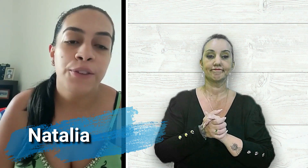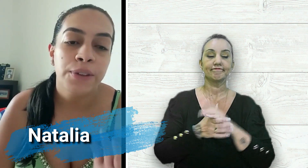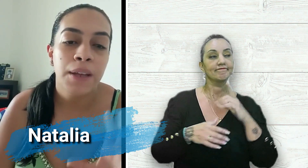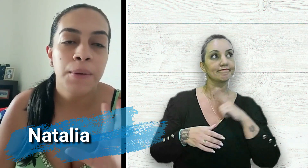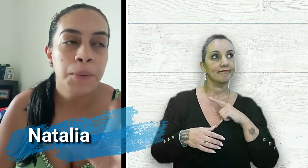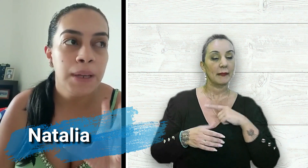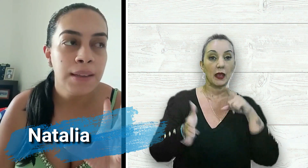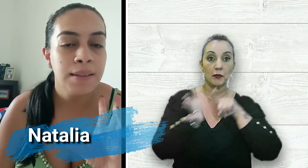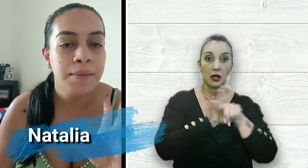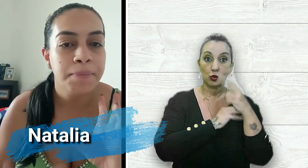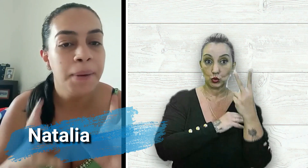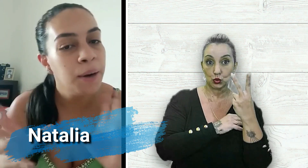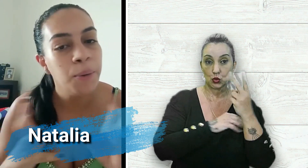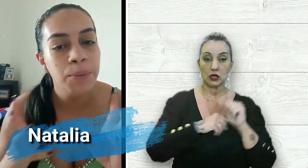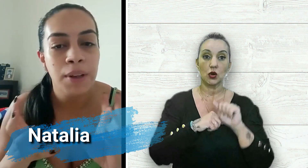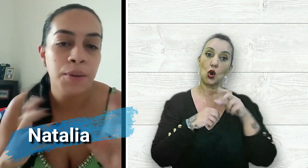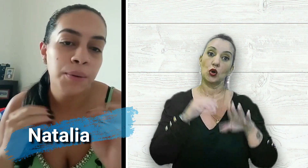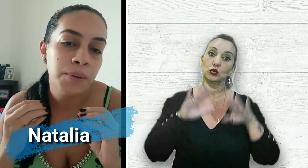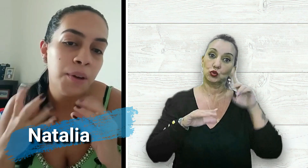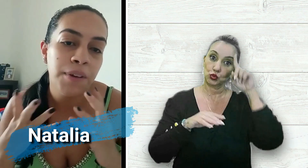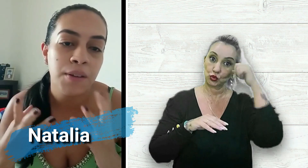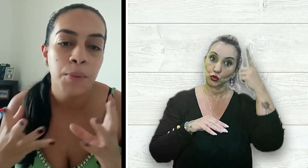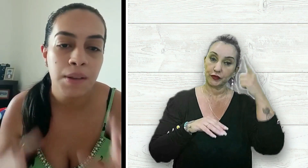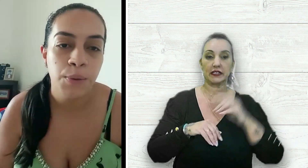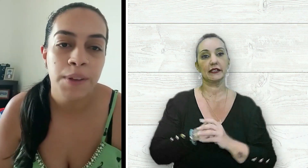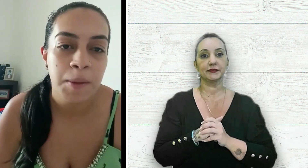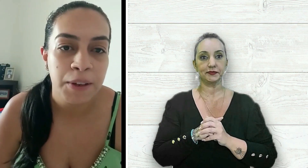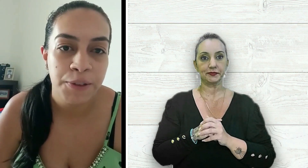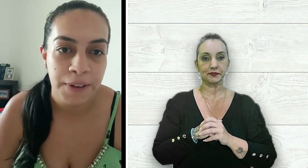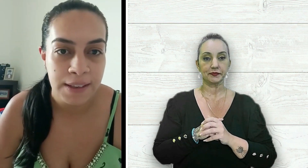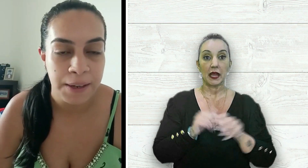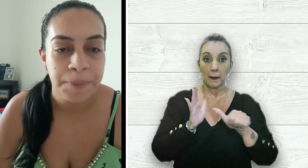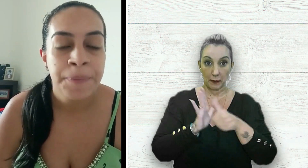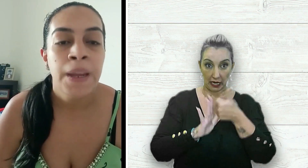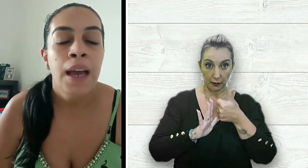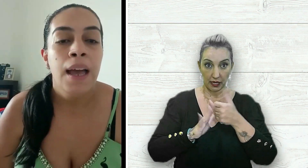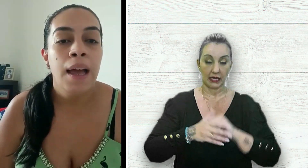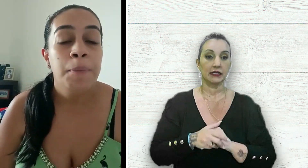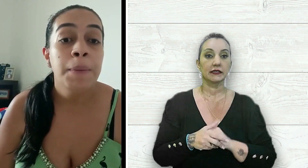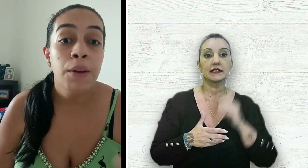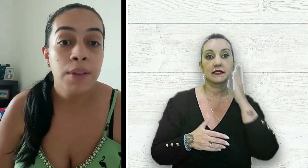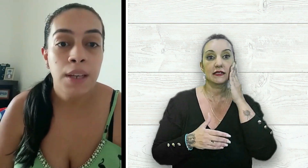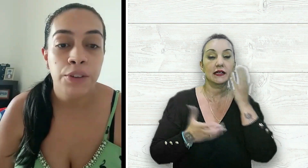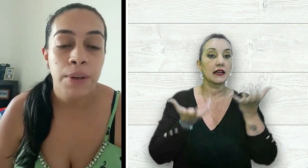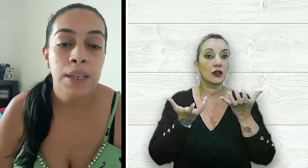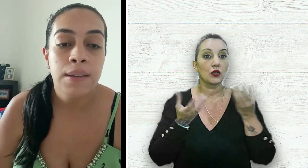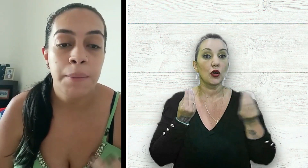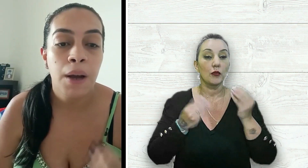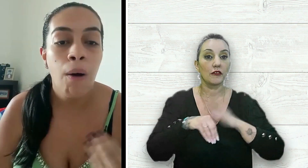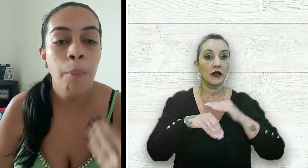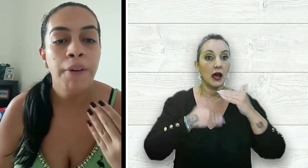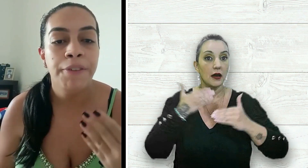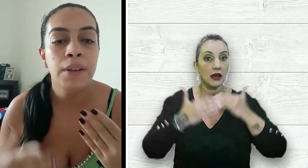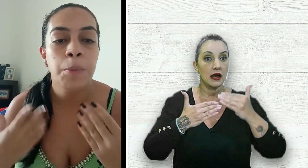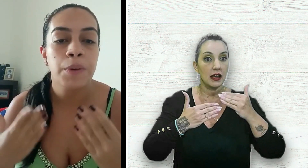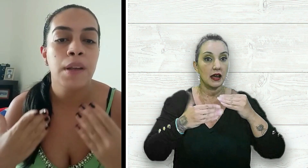que eu tenho duas perguntas ou talvez duas dúvidas para te fazer. A primeira é o seguinte, eu queria saber como é feito o processo